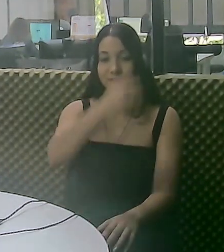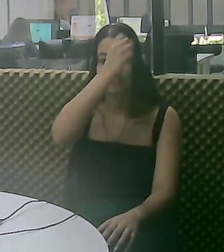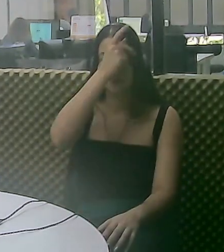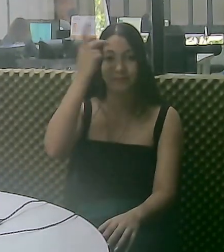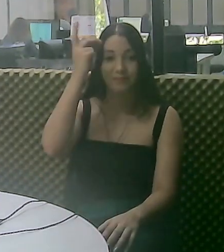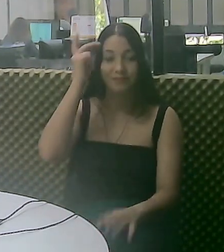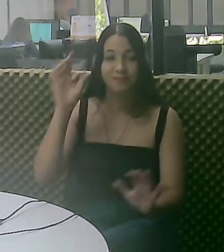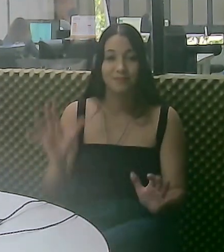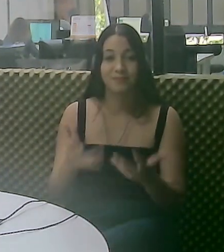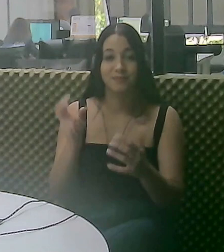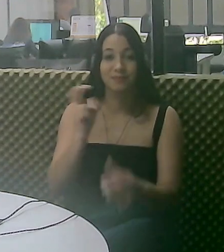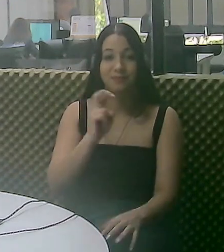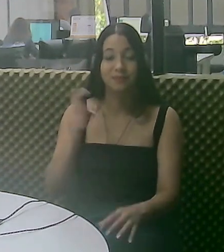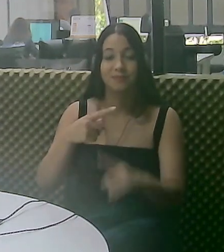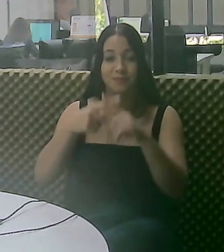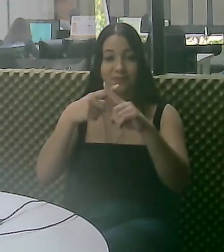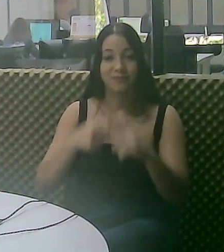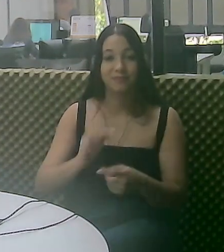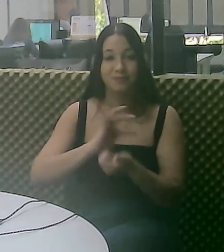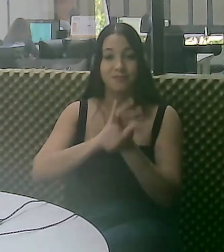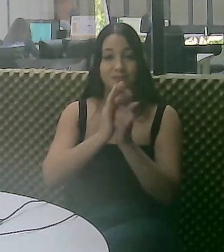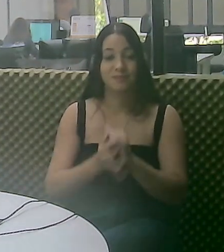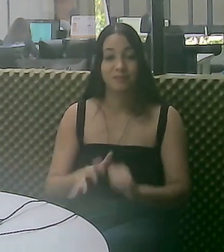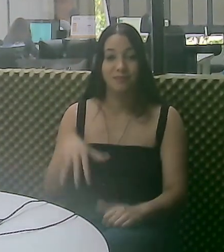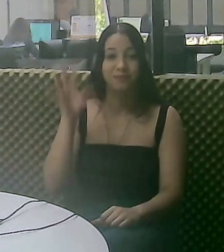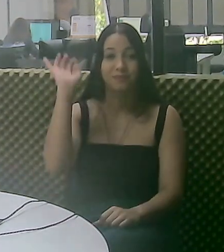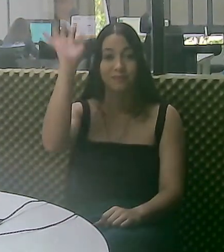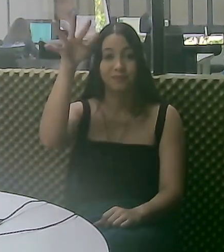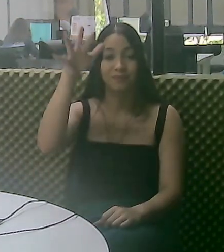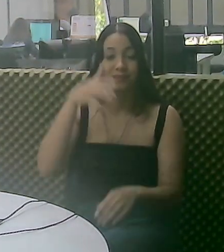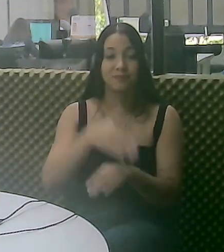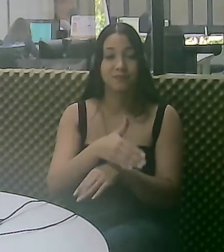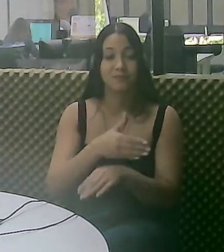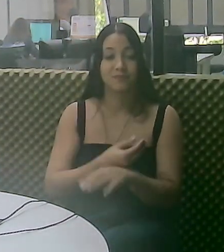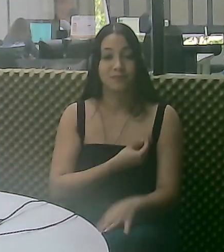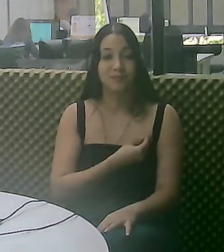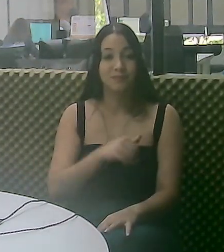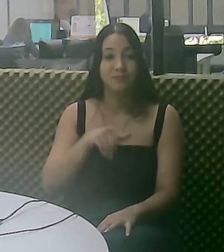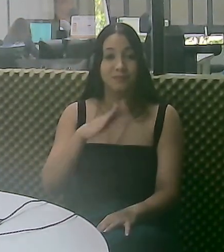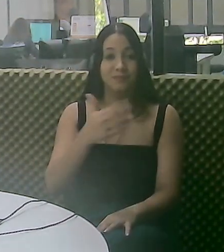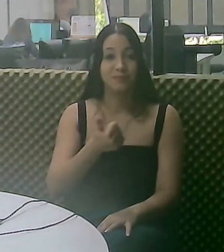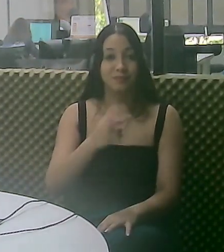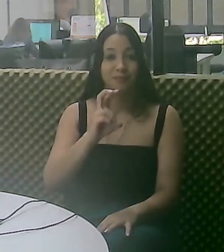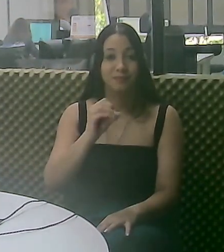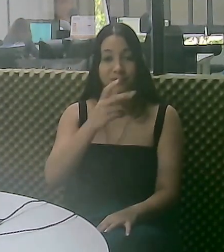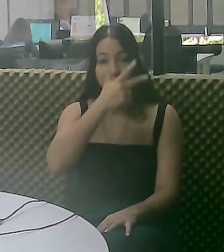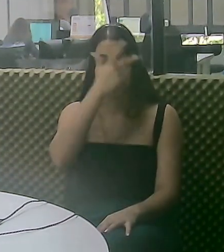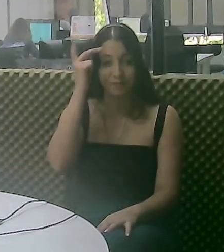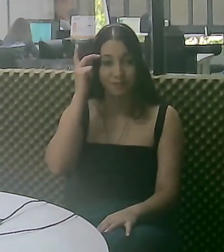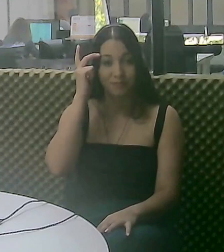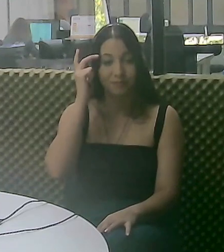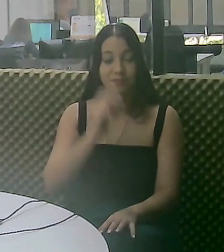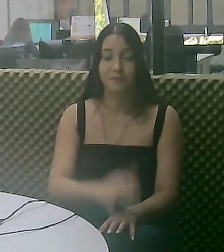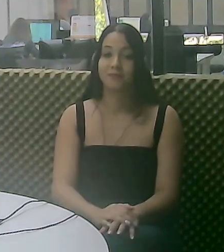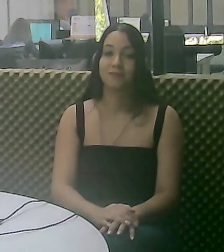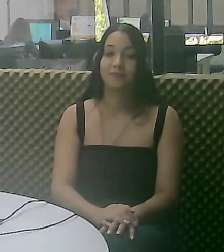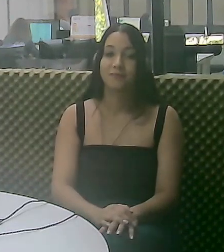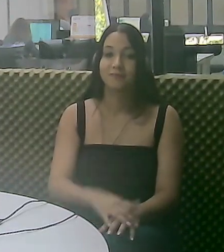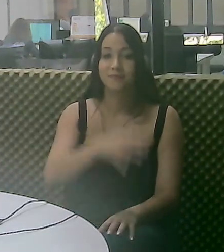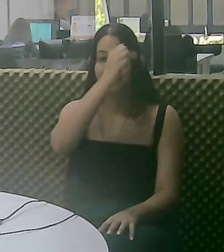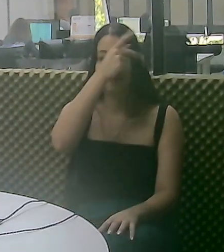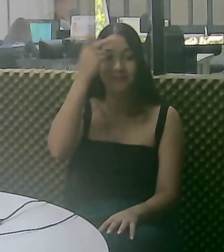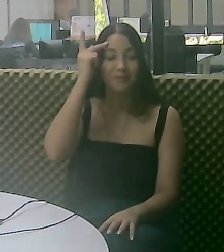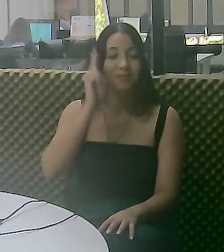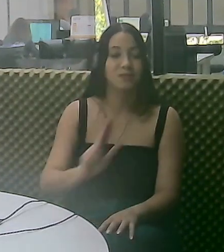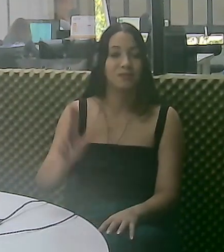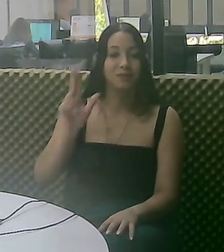Prefeitura promove 5º torneio Futel Festival de Basquete com participação de mais de 150 atletas. A Prefeitura